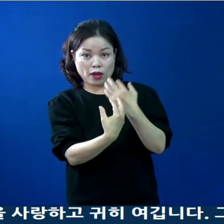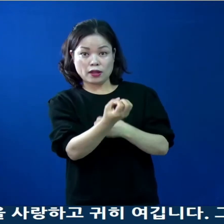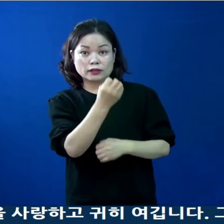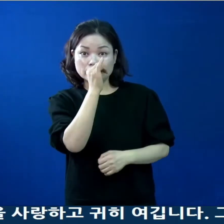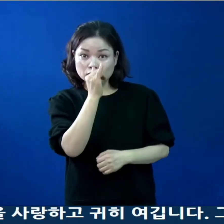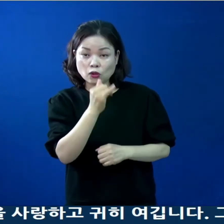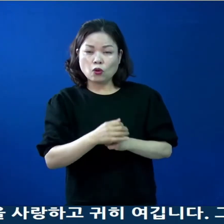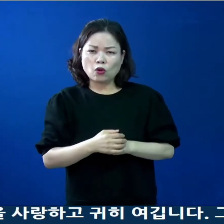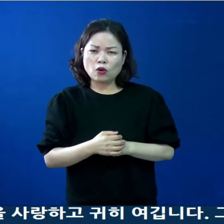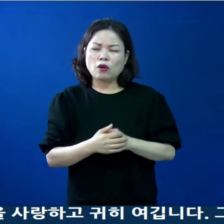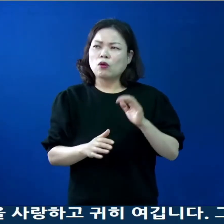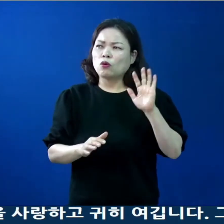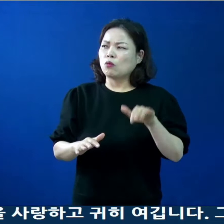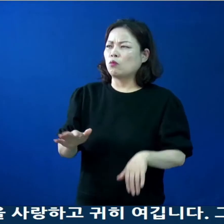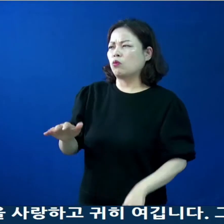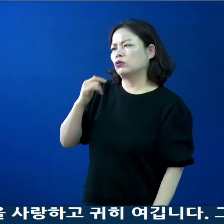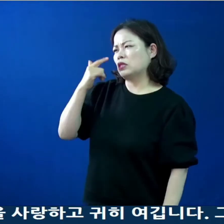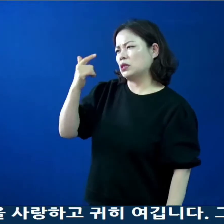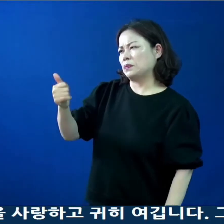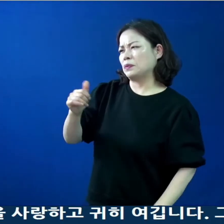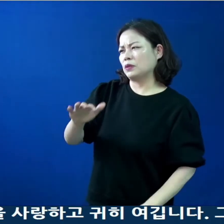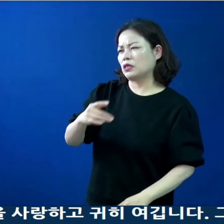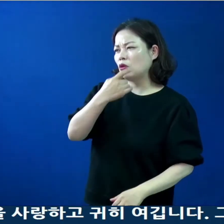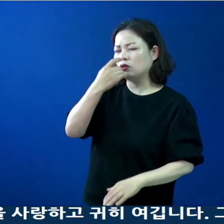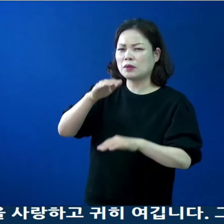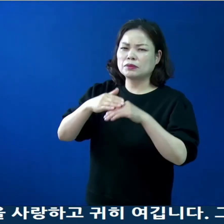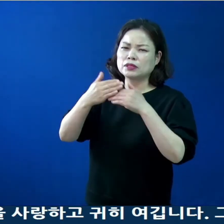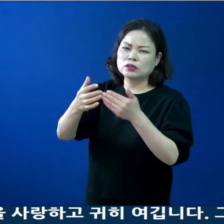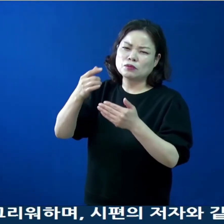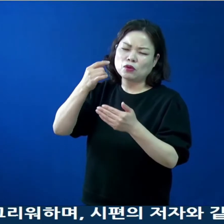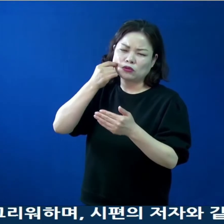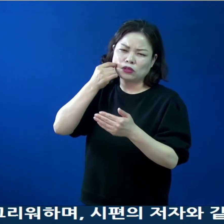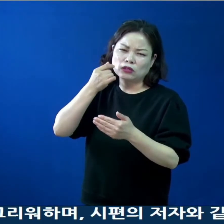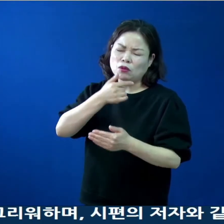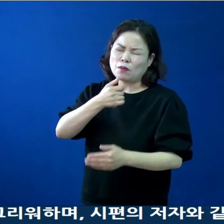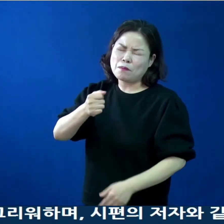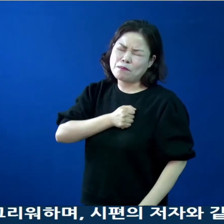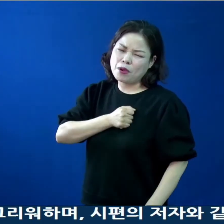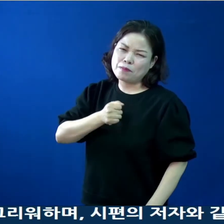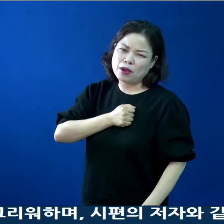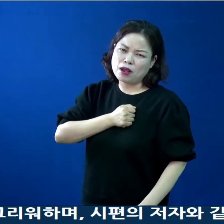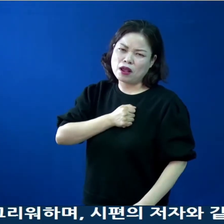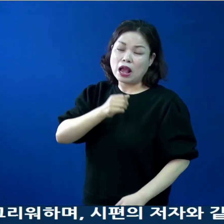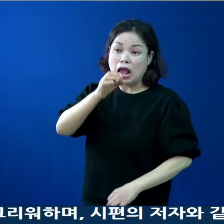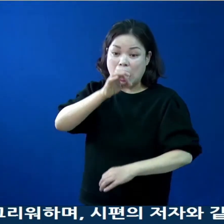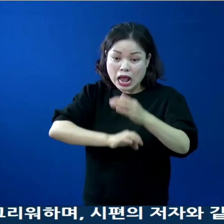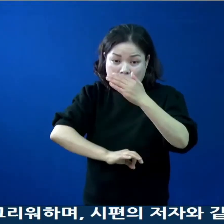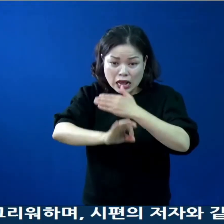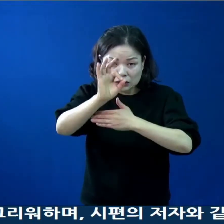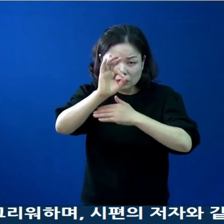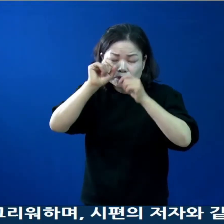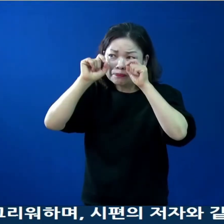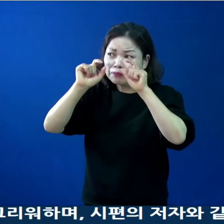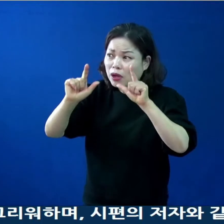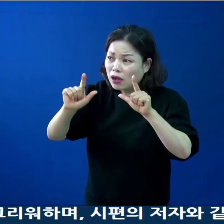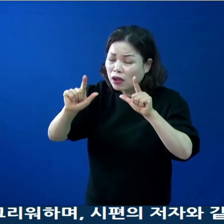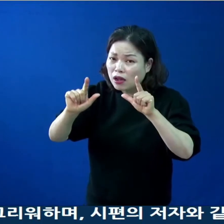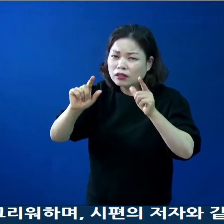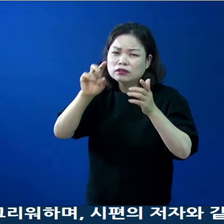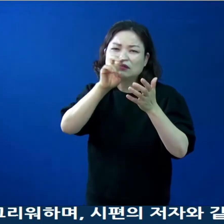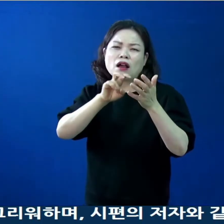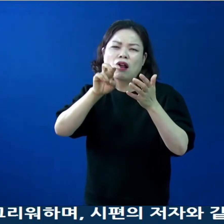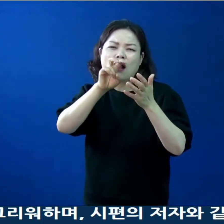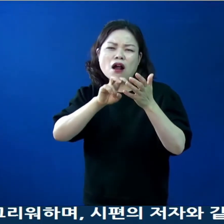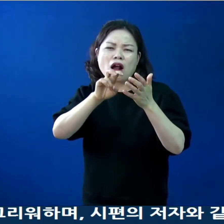있습니다. 목사님, 현장 예배를 드리지 못하는 것이 얼마나 답답한지 아침에 일어나자마자 찬송을 수십